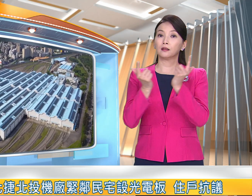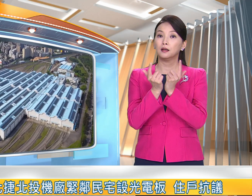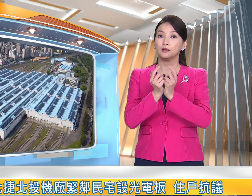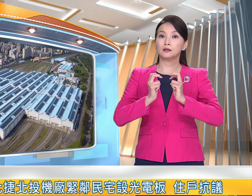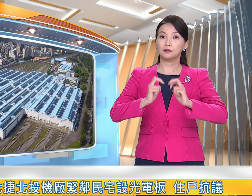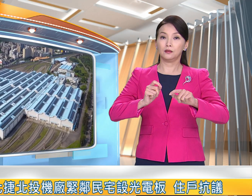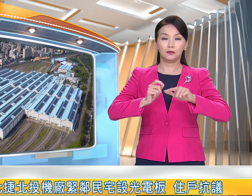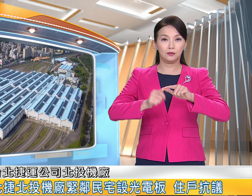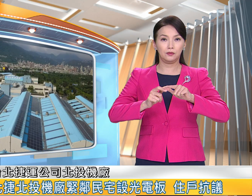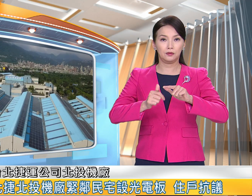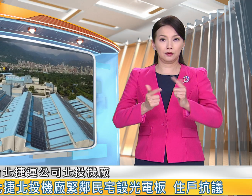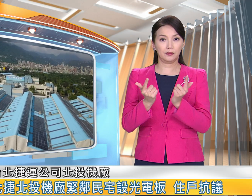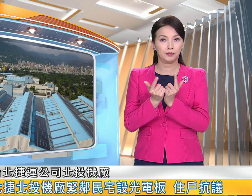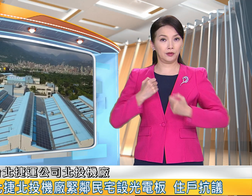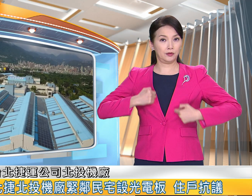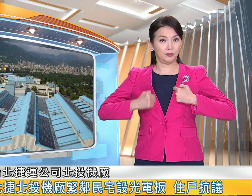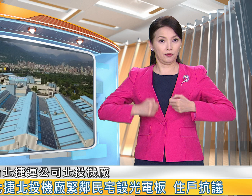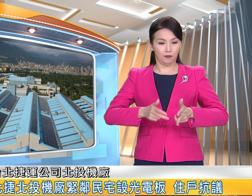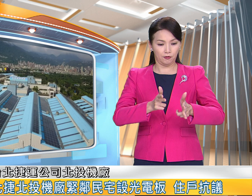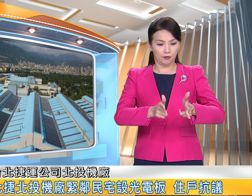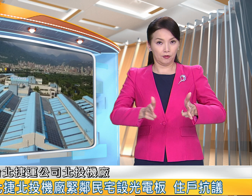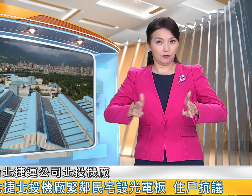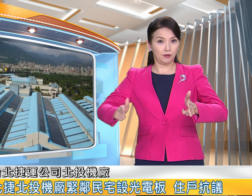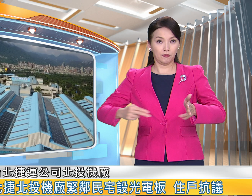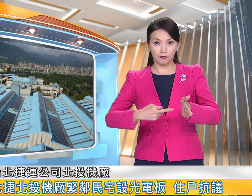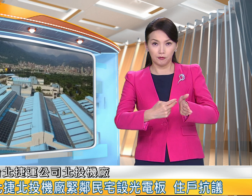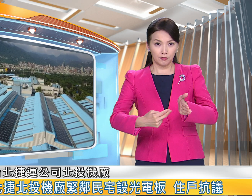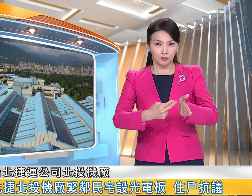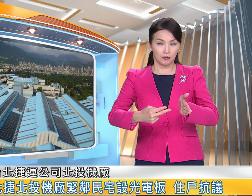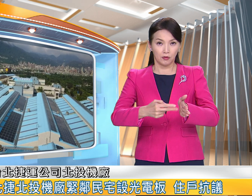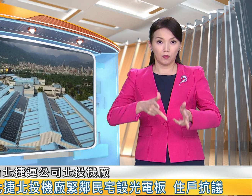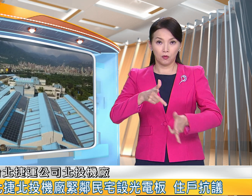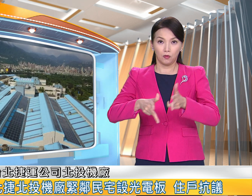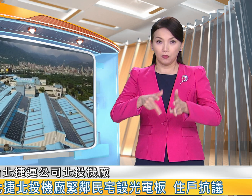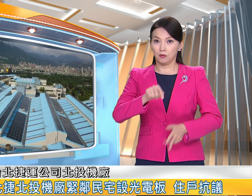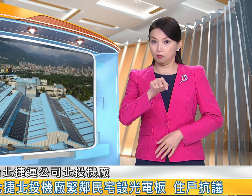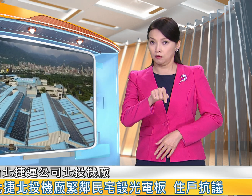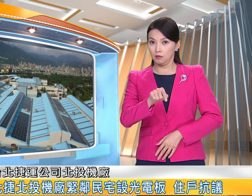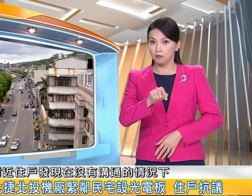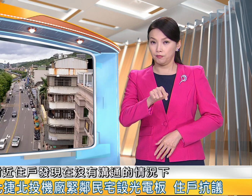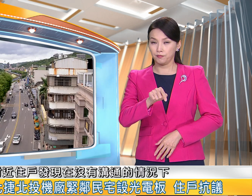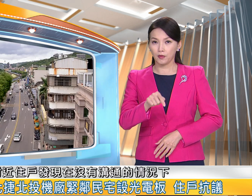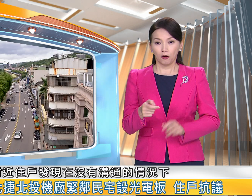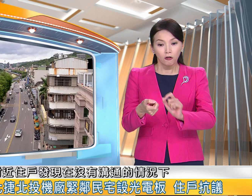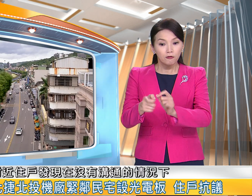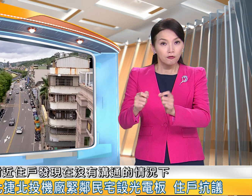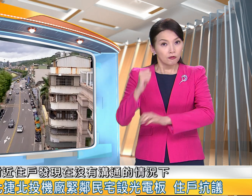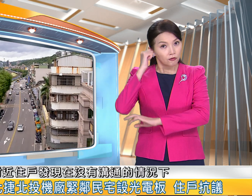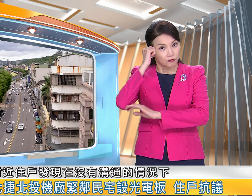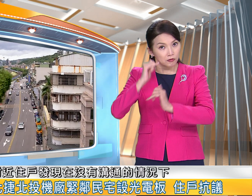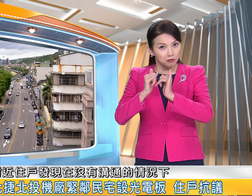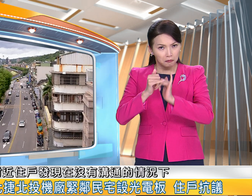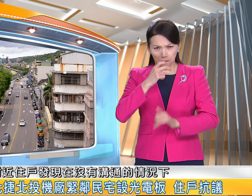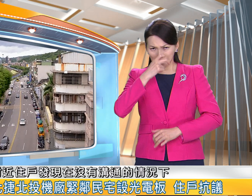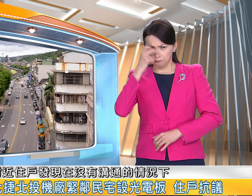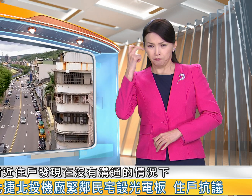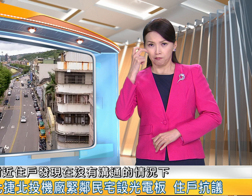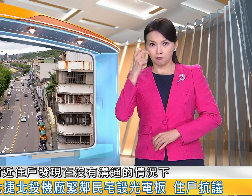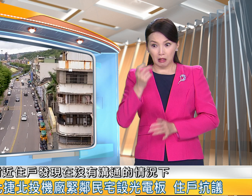台北捷运公司北投机场附近的住户就发现，在没有沟通的情